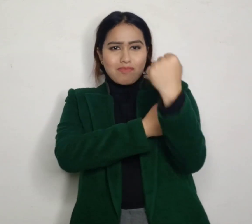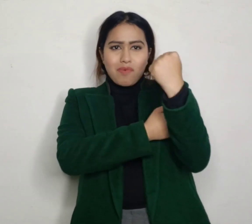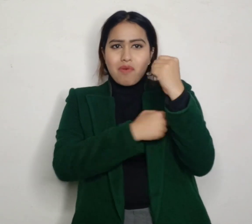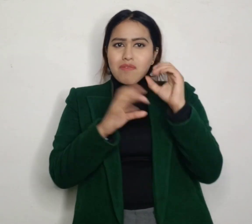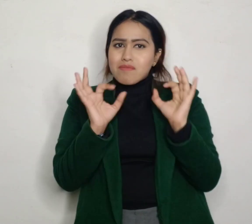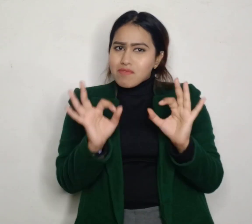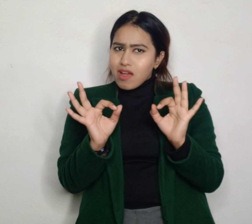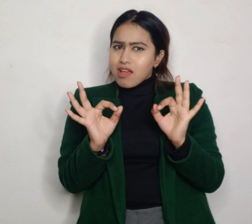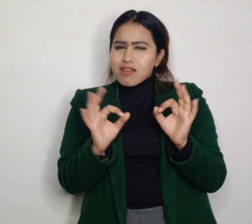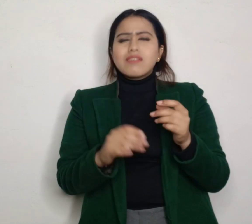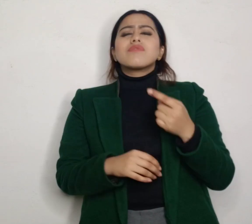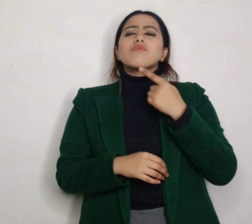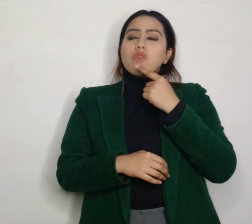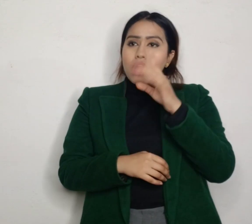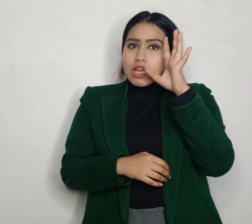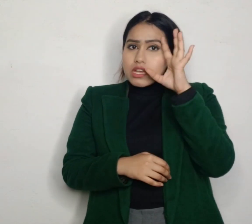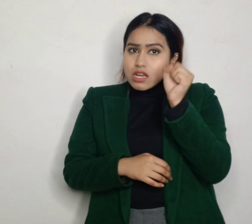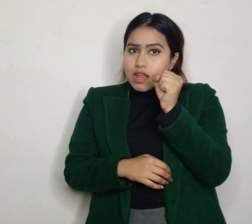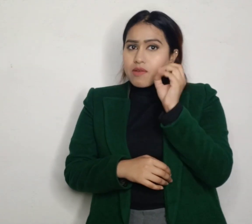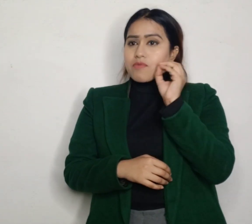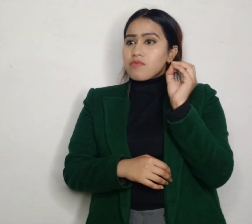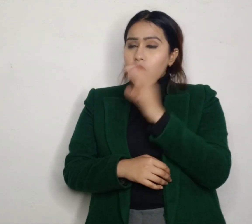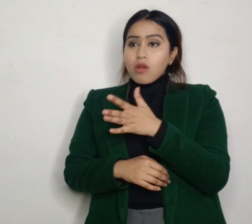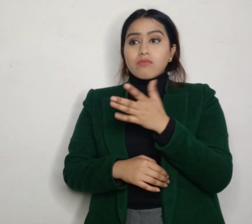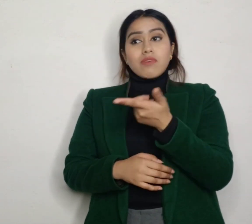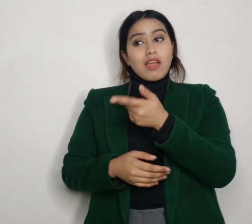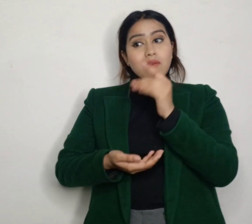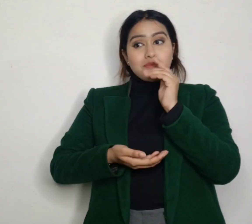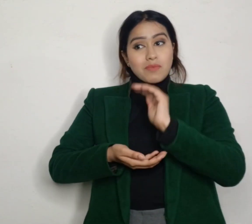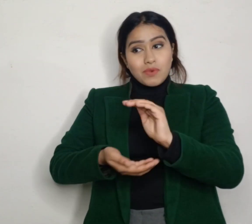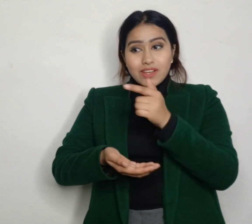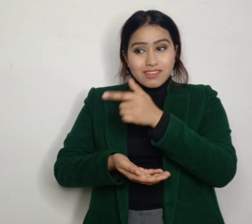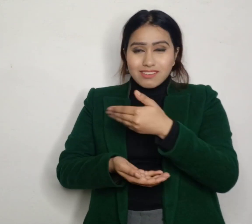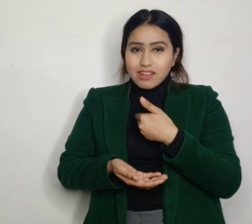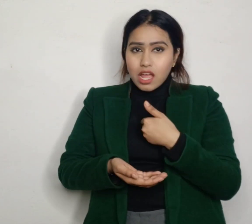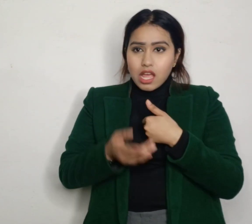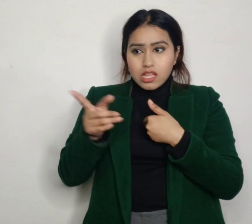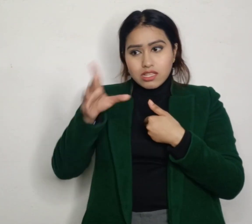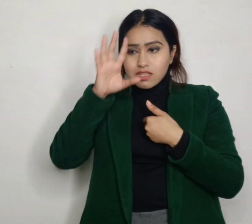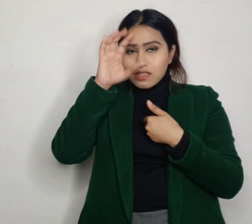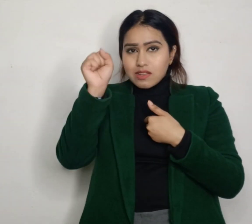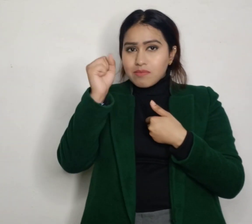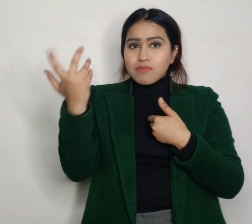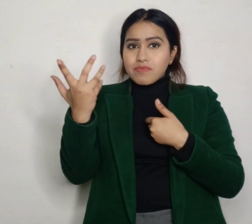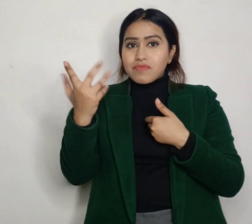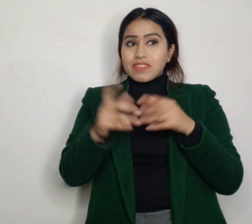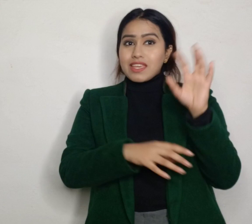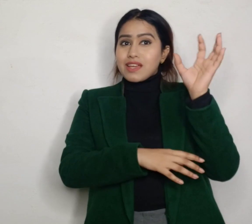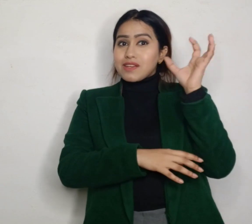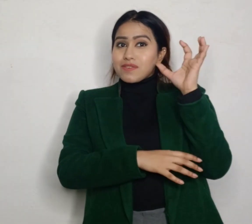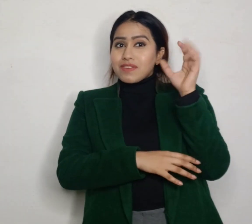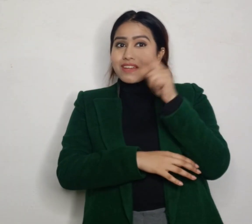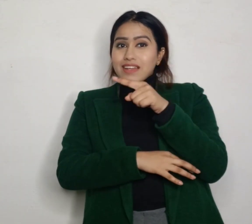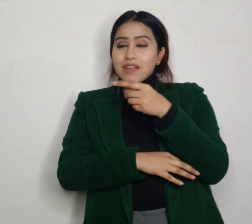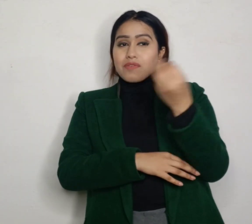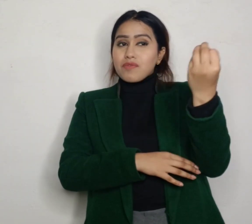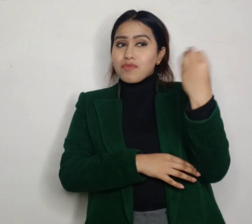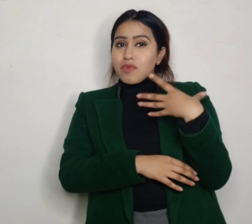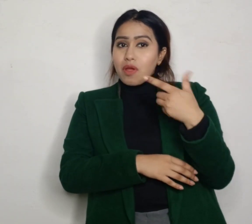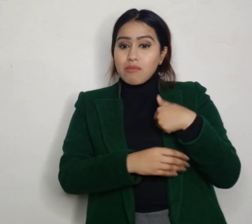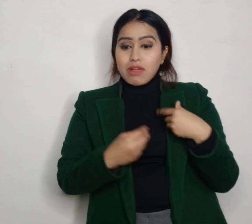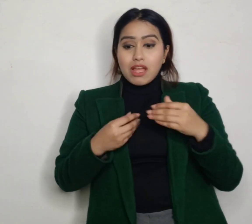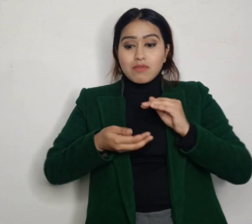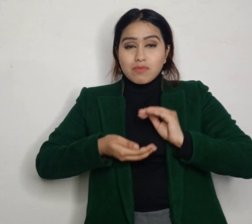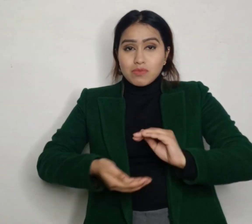है वो जिसकी तुलना नहीं की जा सकती, तो माता अंजनी ने उन्हें याद दिलाया कि बेटा याद करो, मुझे भगवान शिव जी ने एक मंत्र